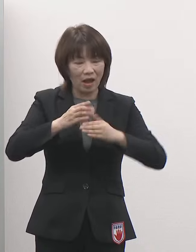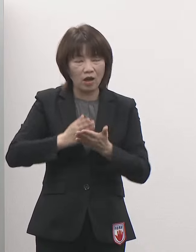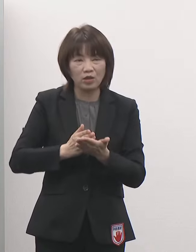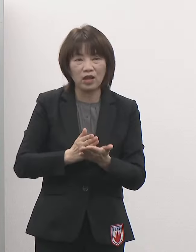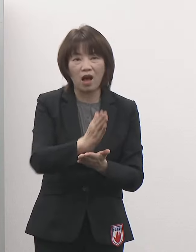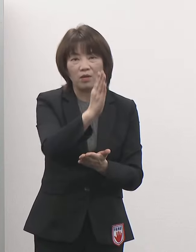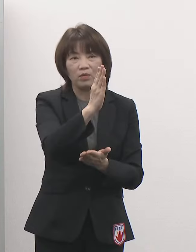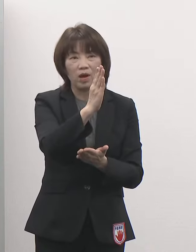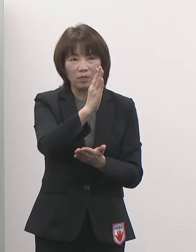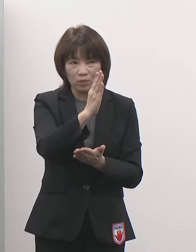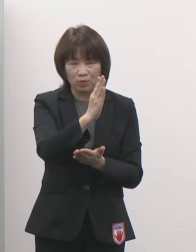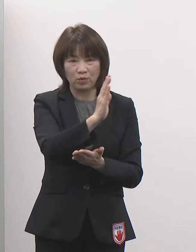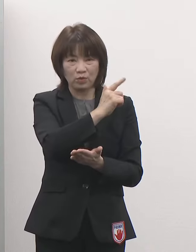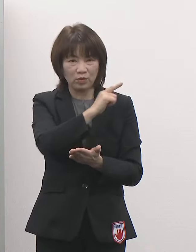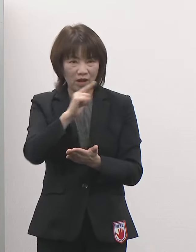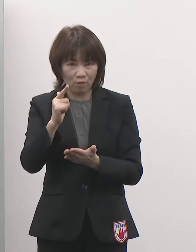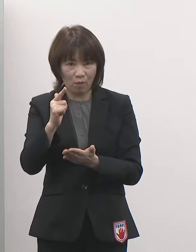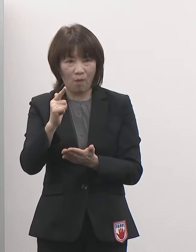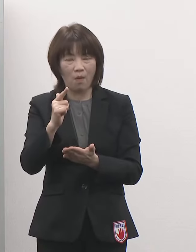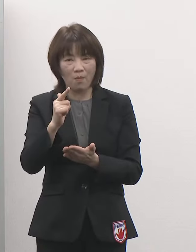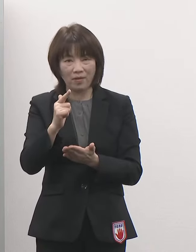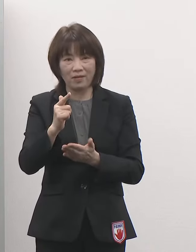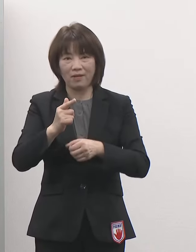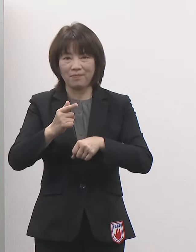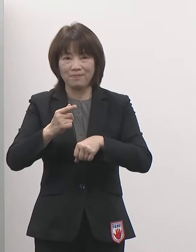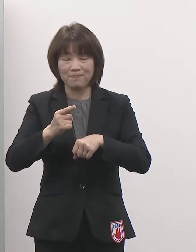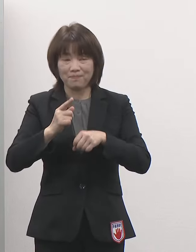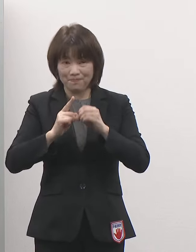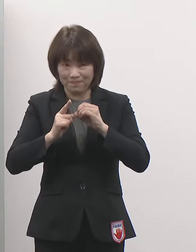まあ、そういうところの先進企業の、